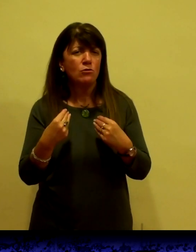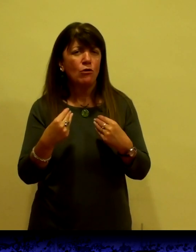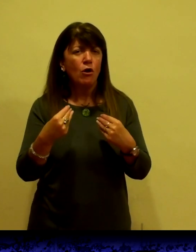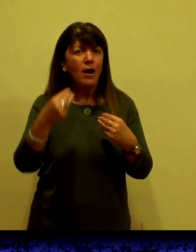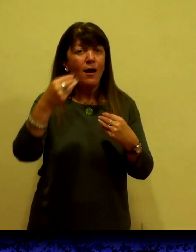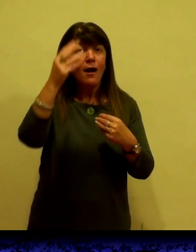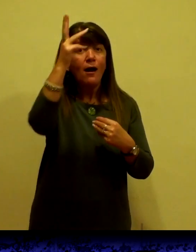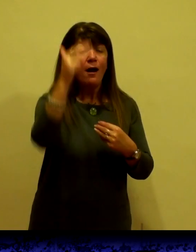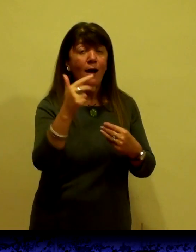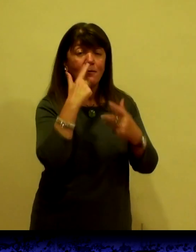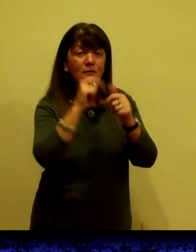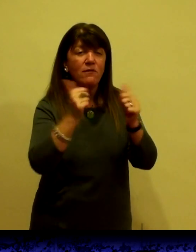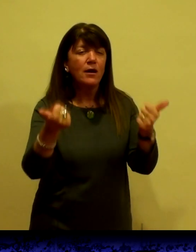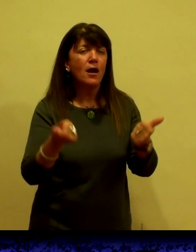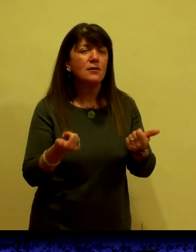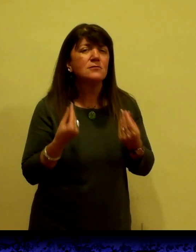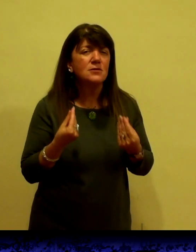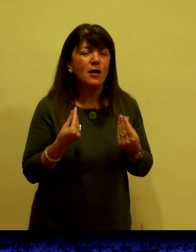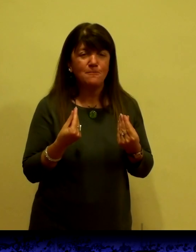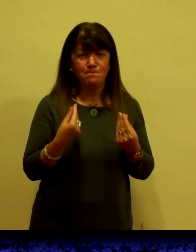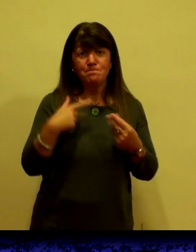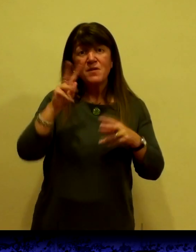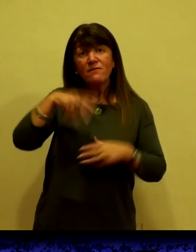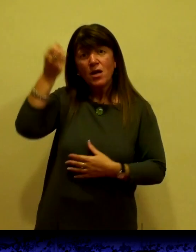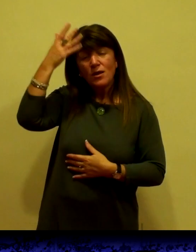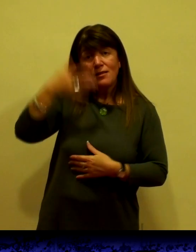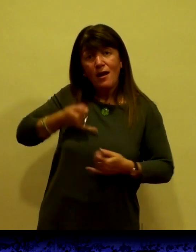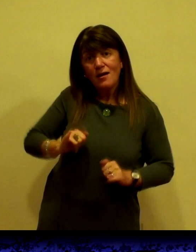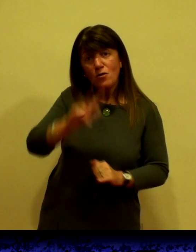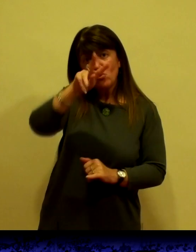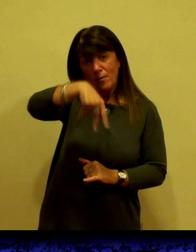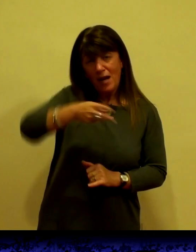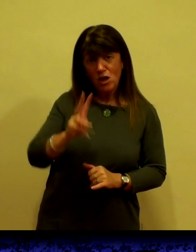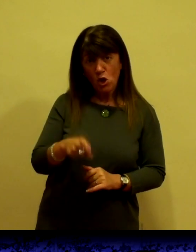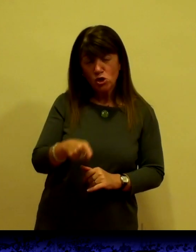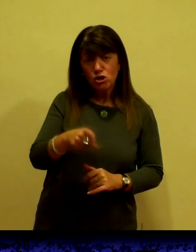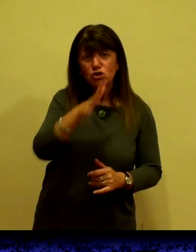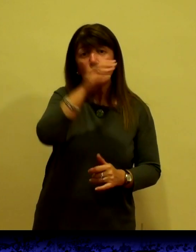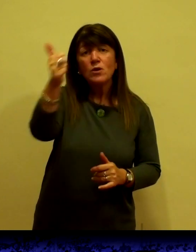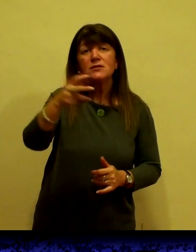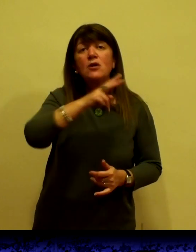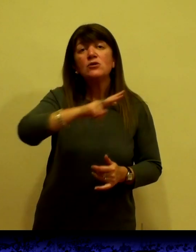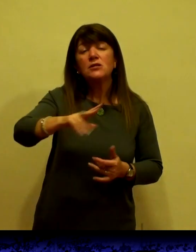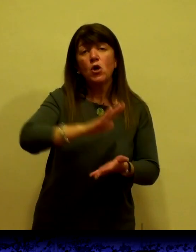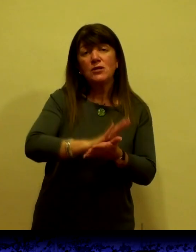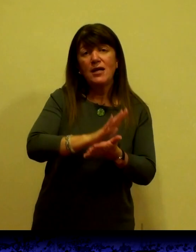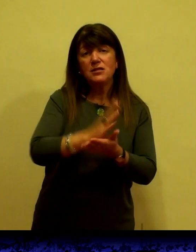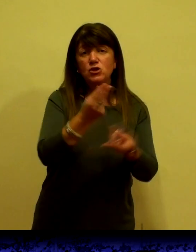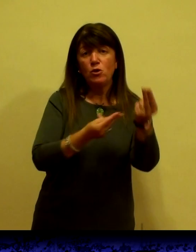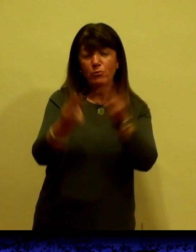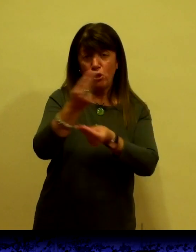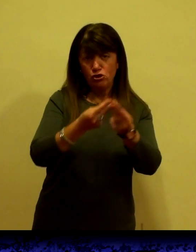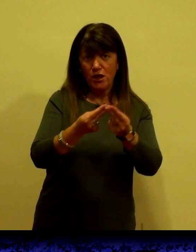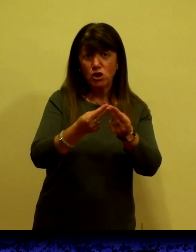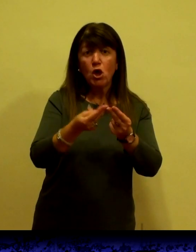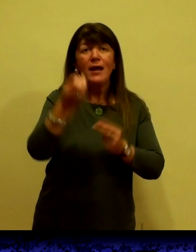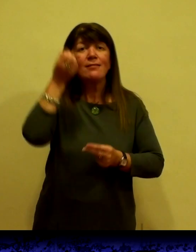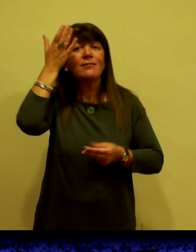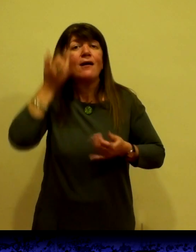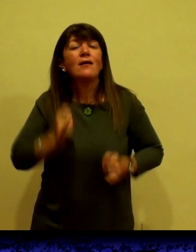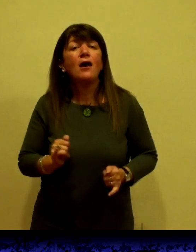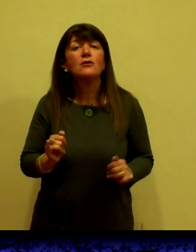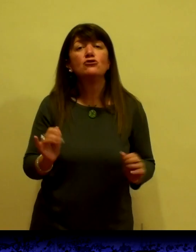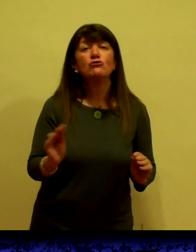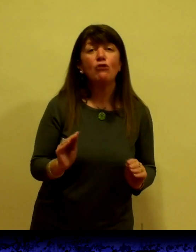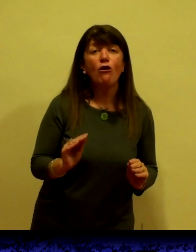allora, questa idea è nata nel 2012, quest'anno infatti siamo alla seconda edizione del progetto. E l'idea nasce